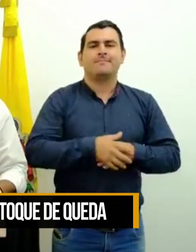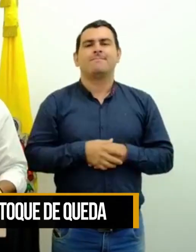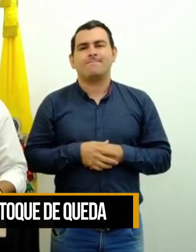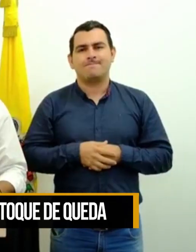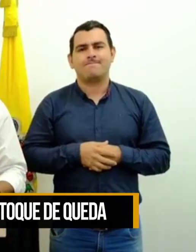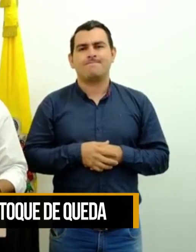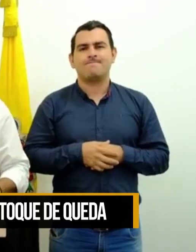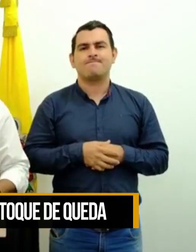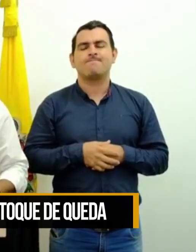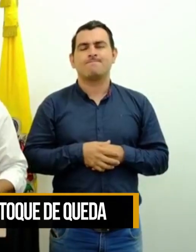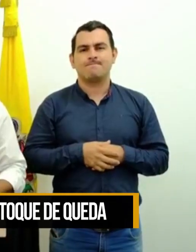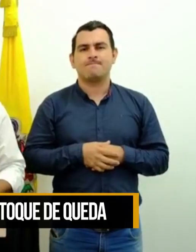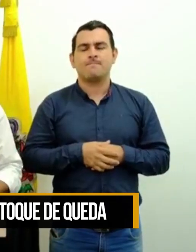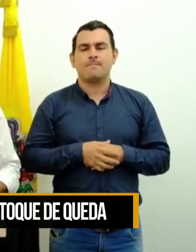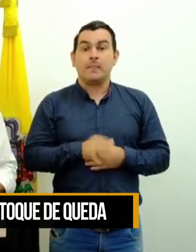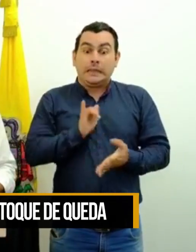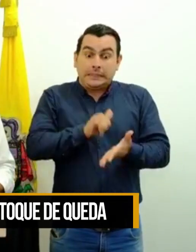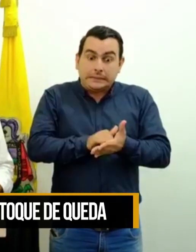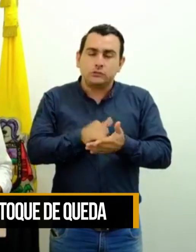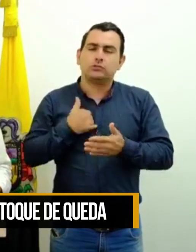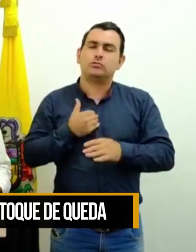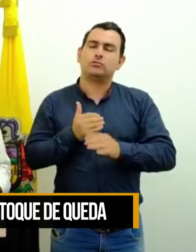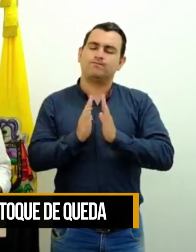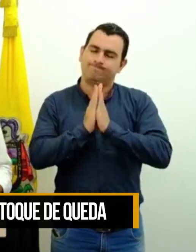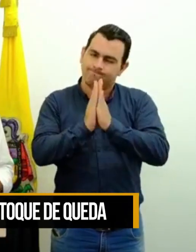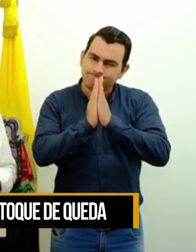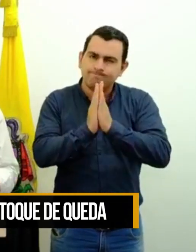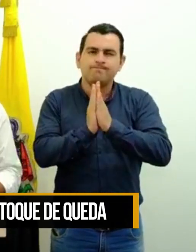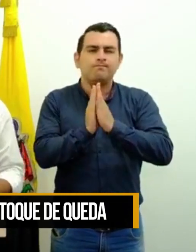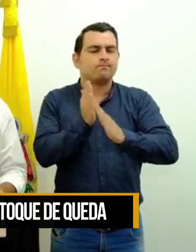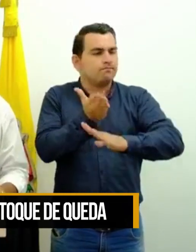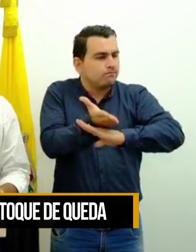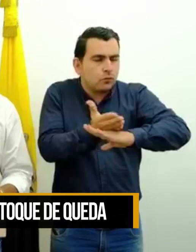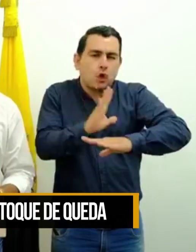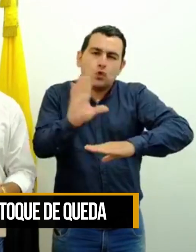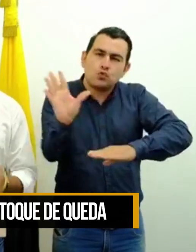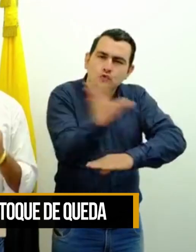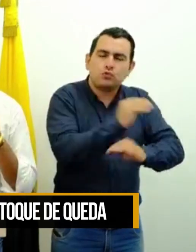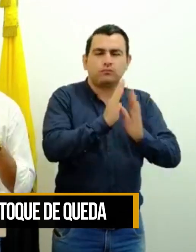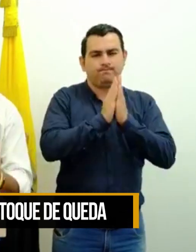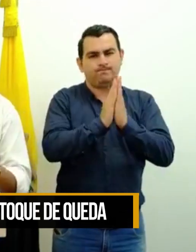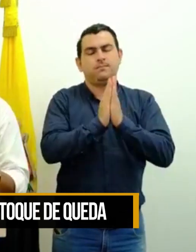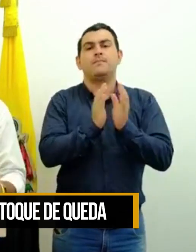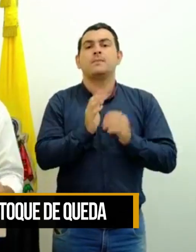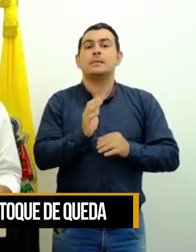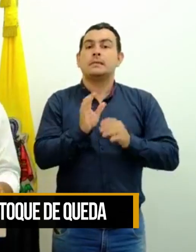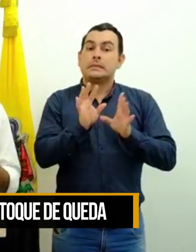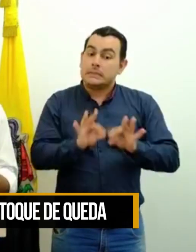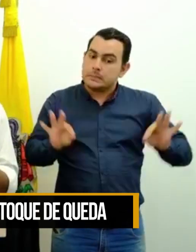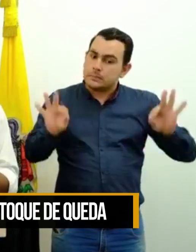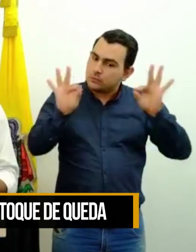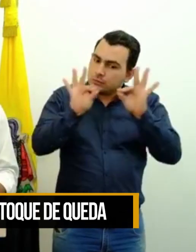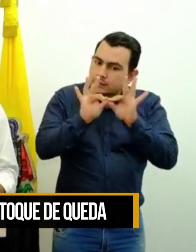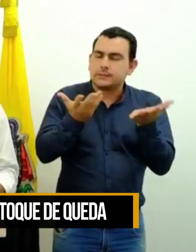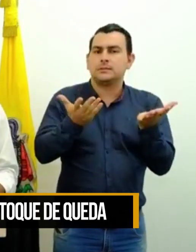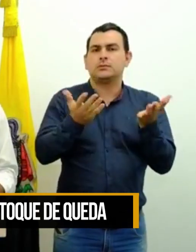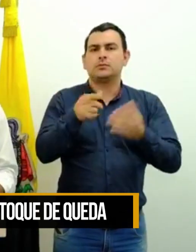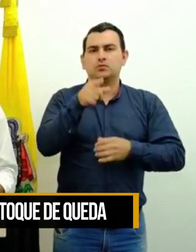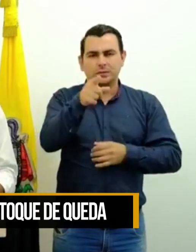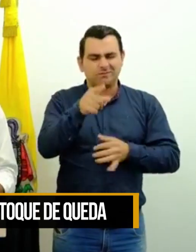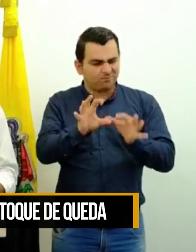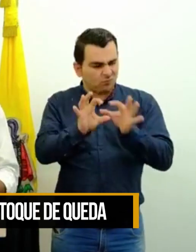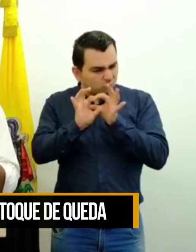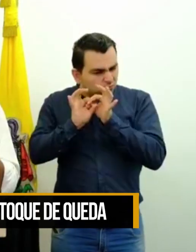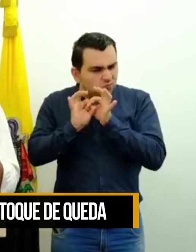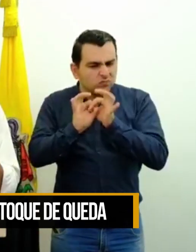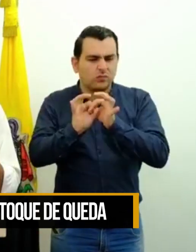En ese sentido, les pido a todos, y como lo dije el día de ayer, que mantengamos esa fuerza,